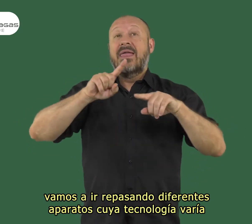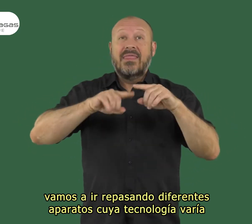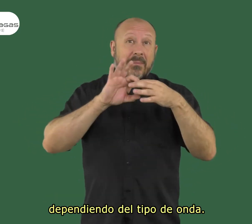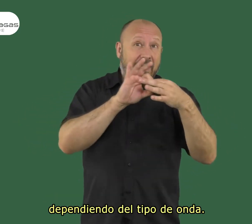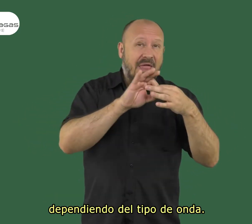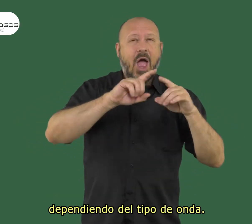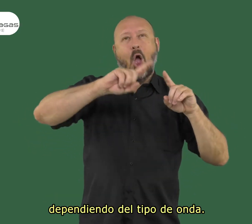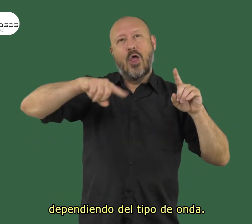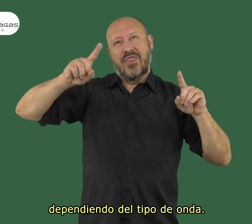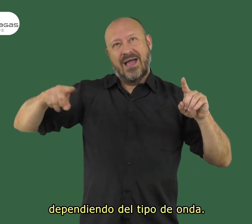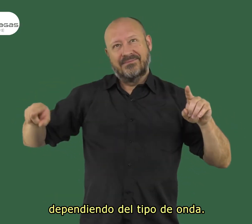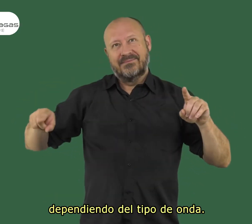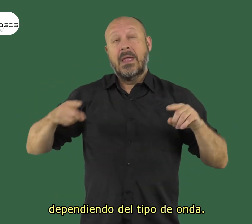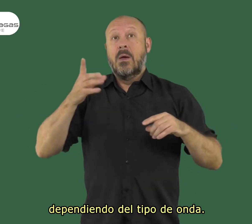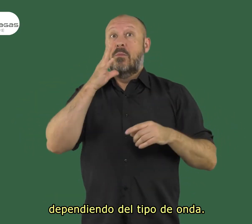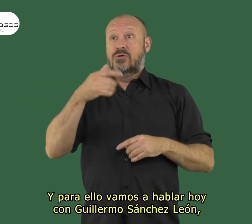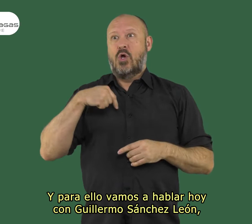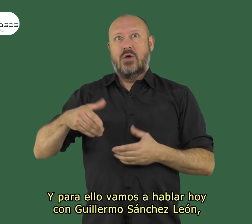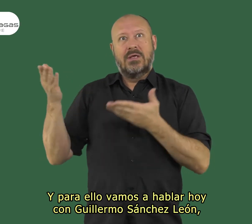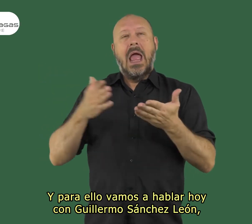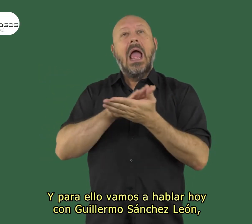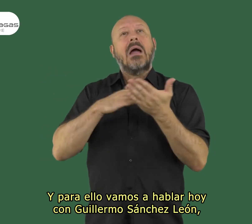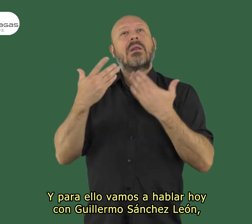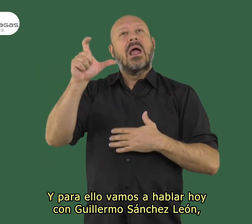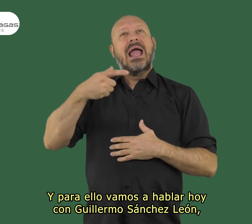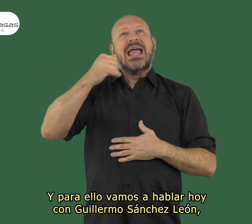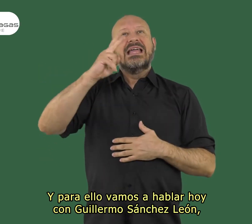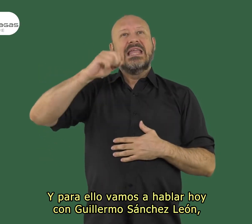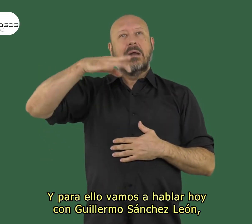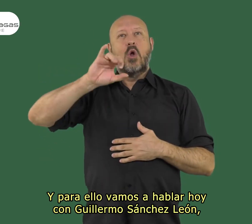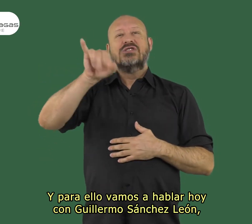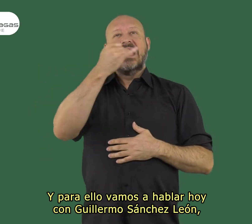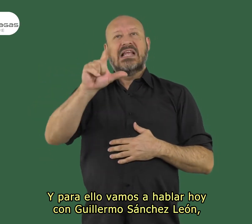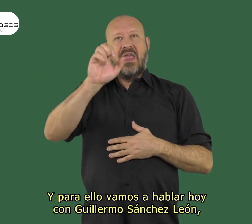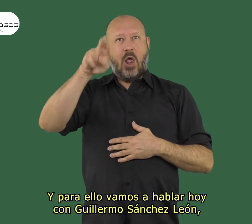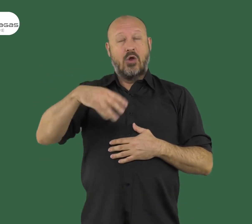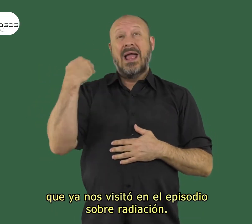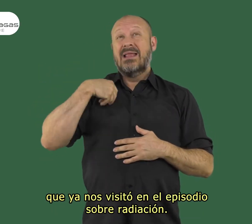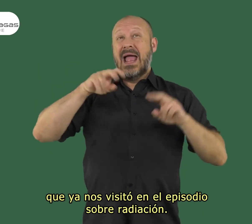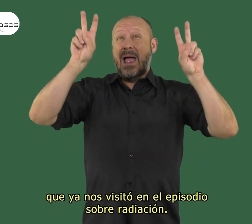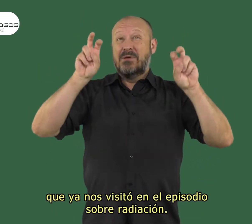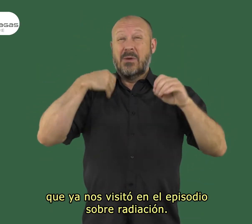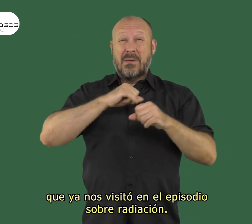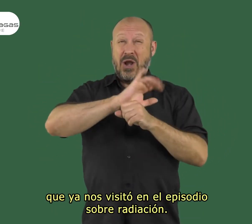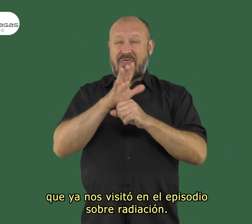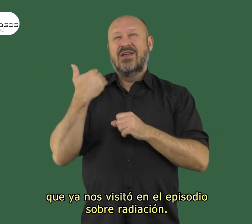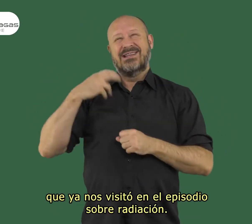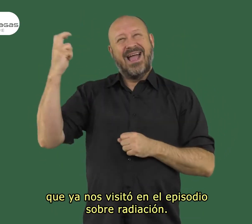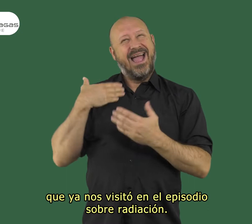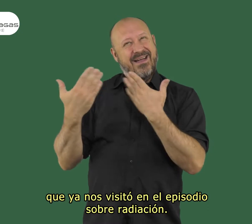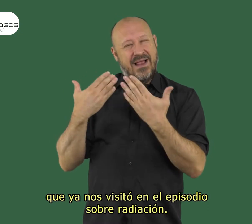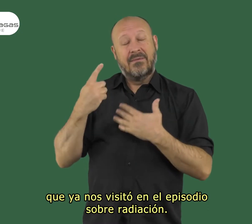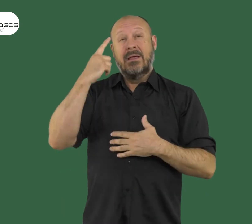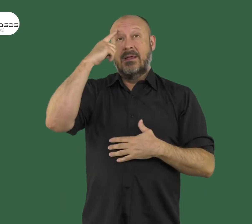tecnología varía dependiendo del tipo de onda. Y para ello vamos a hablar hoy con Guillermo Sánchez León, que ya nos visitó en el episodio